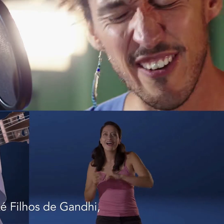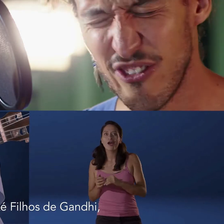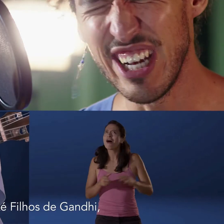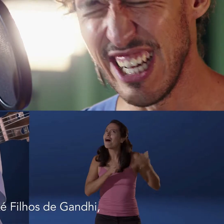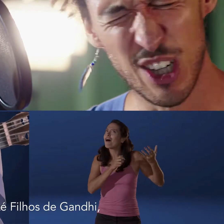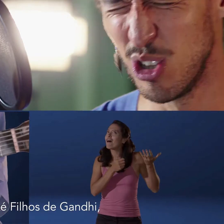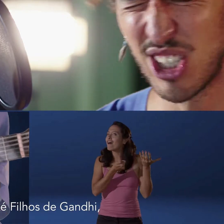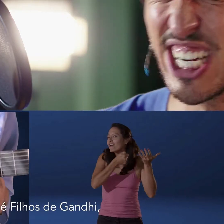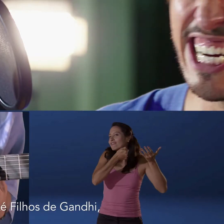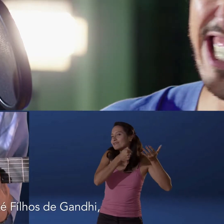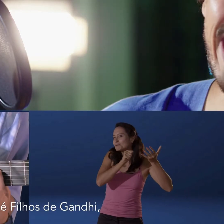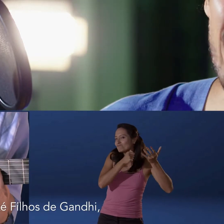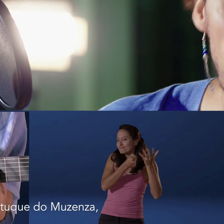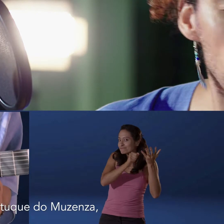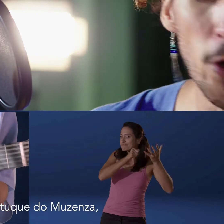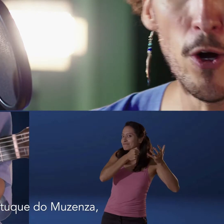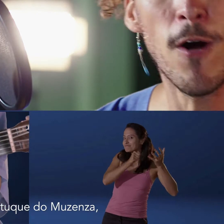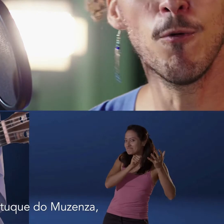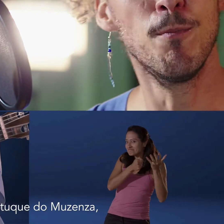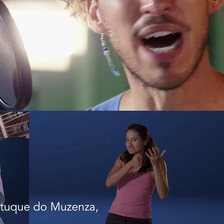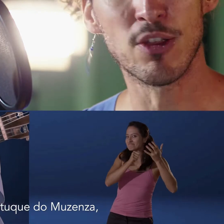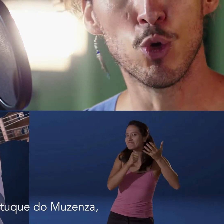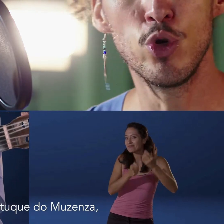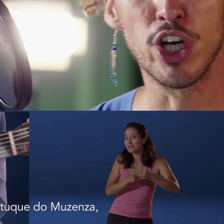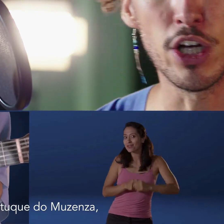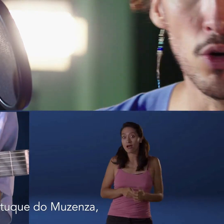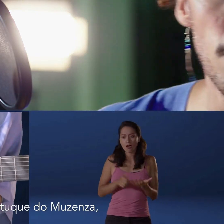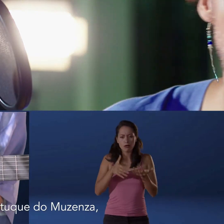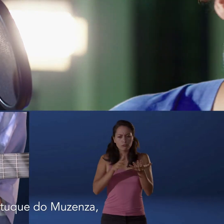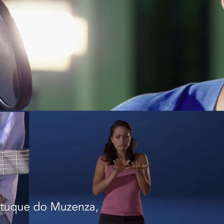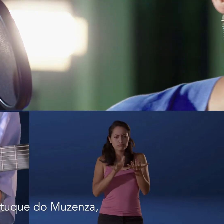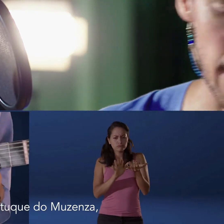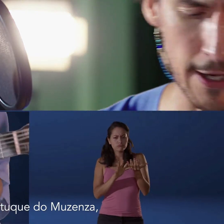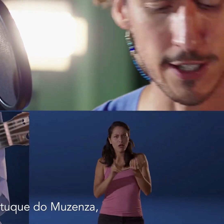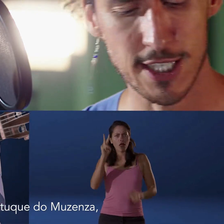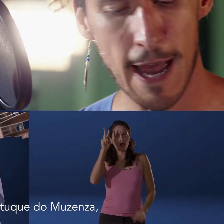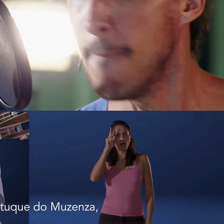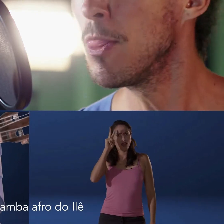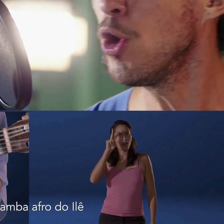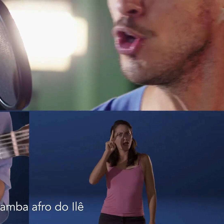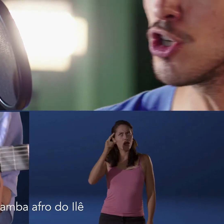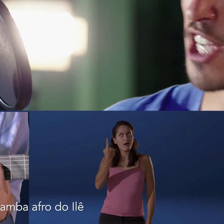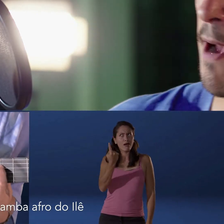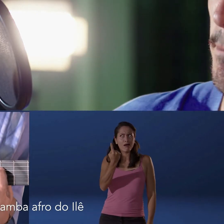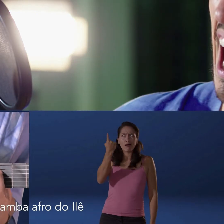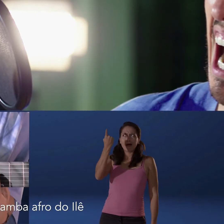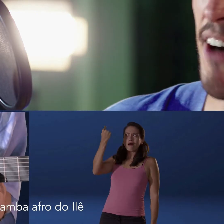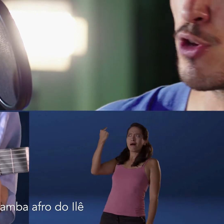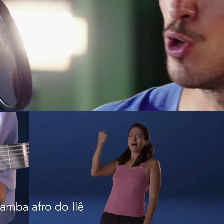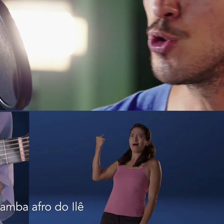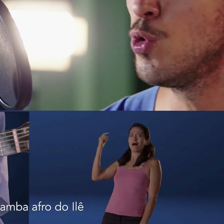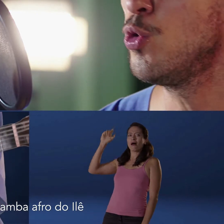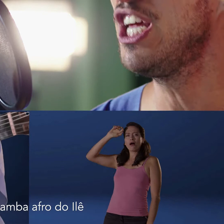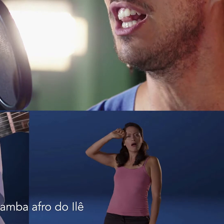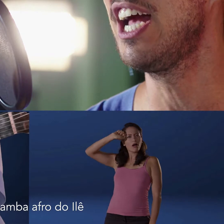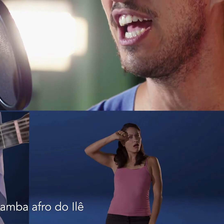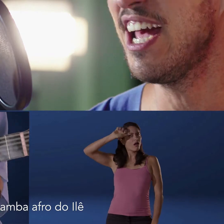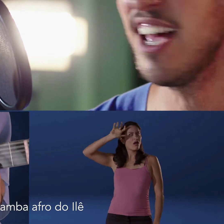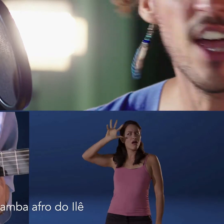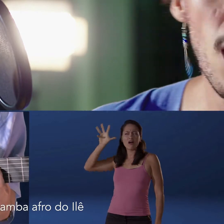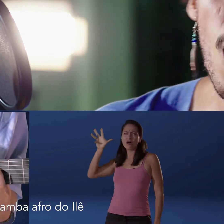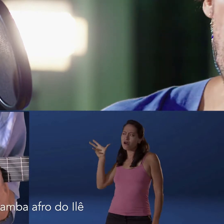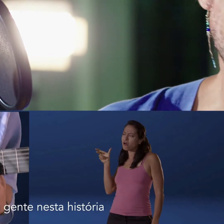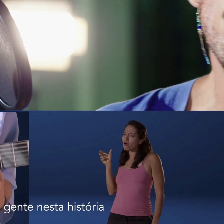poxé filho gigante, olhou um batuque do muzença, olhou samba afro do